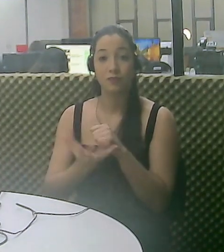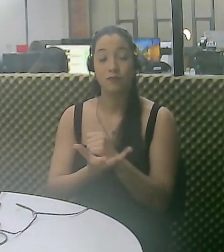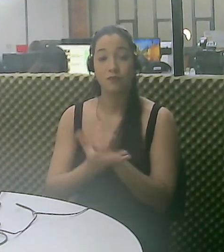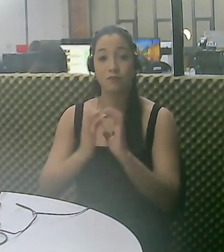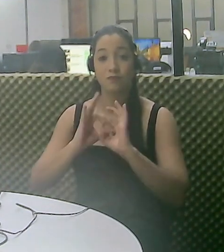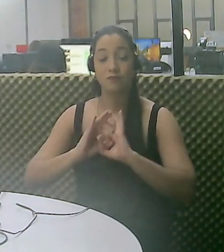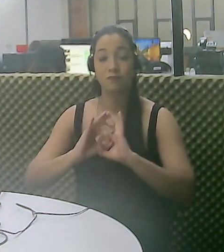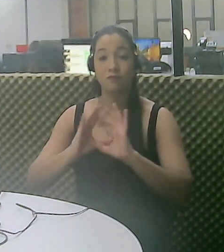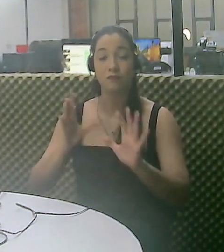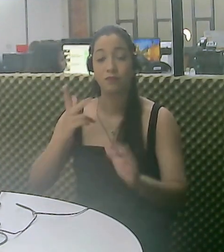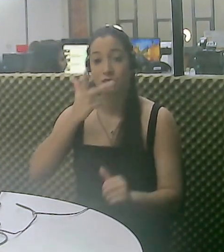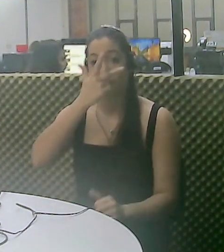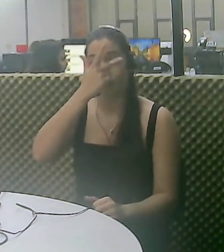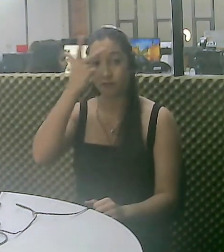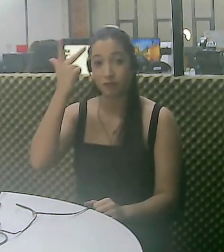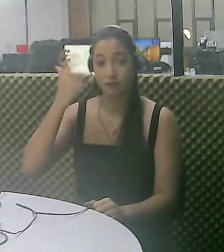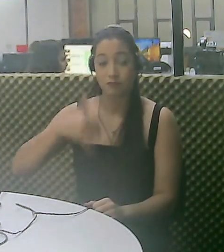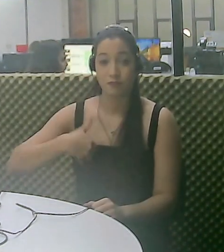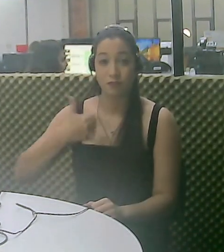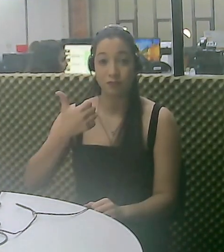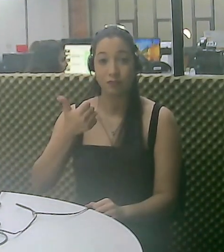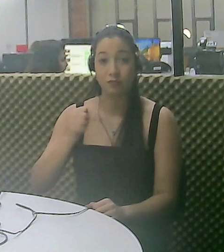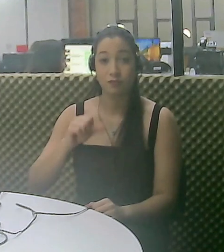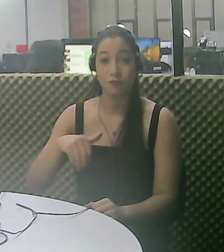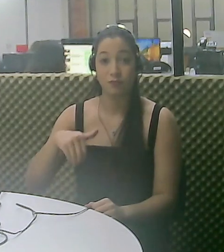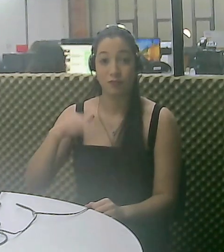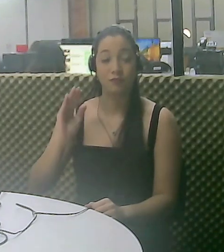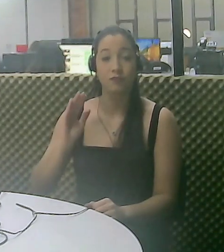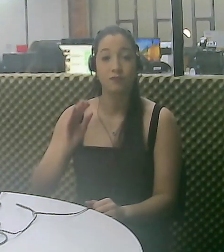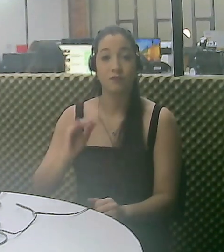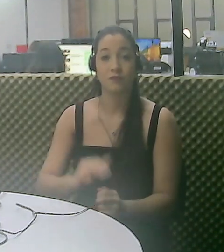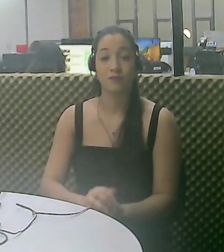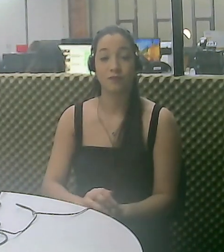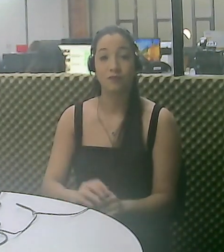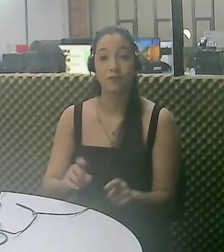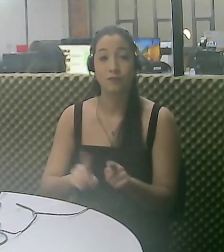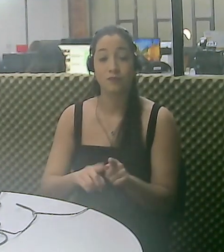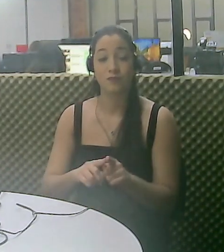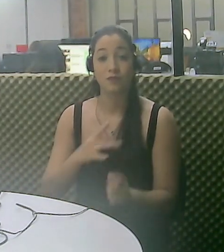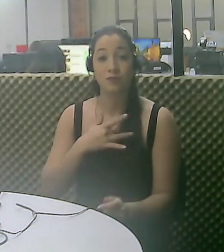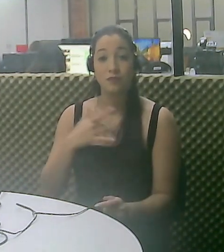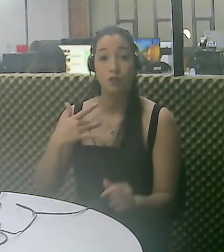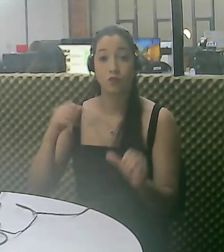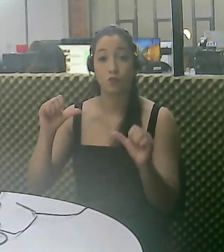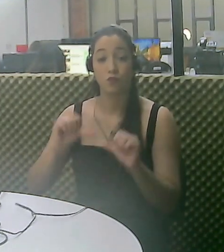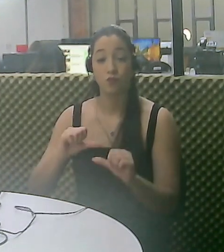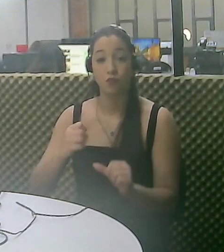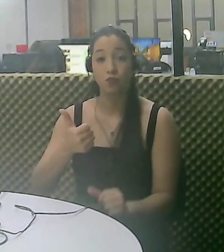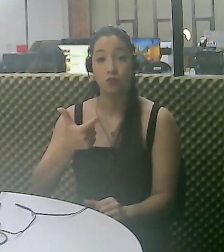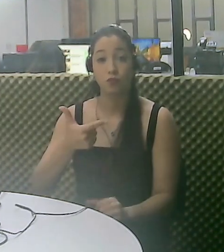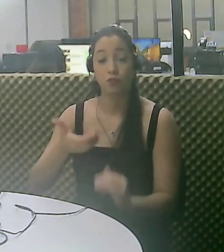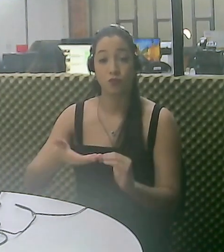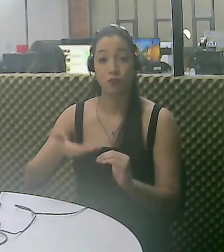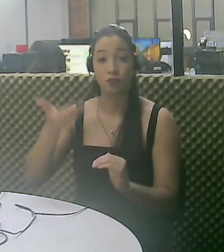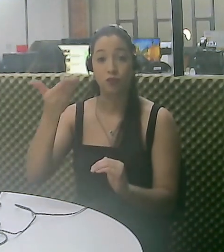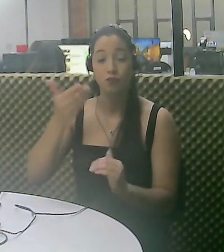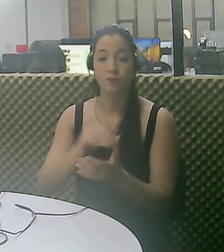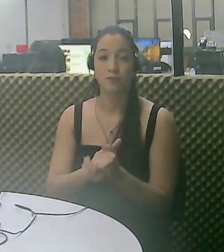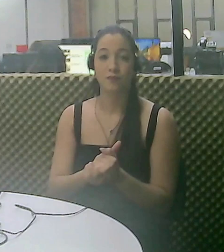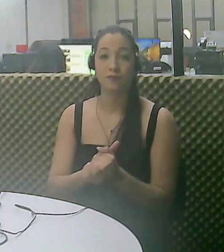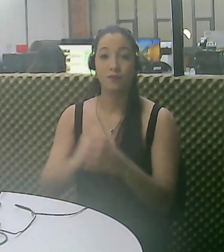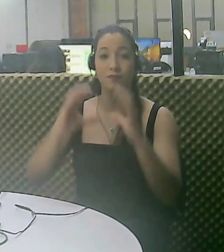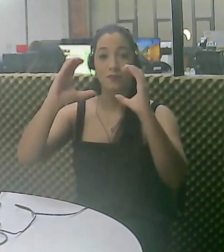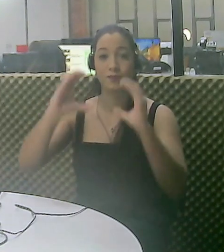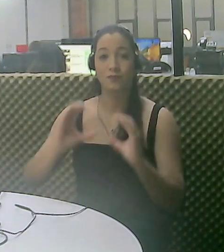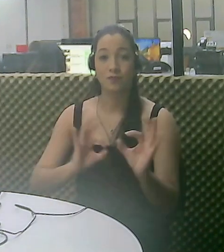está disponível para pessoas acima de 18 anos e para os imunocomprometidos acima dos 12 anos de idade. A coordenadora